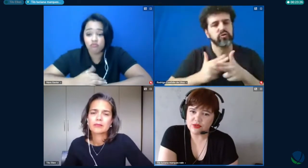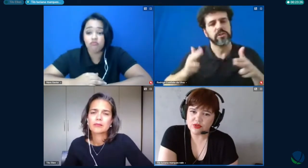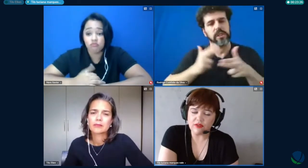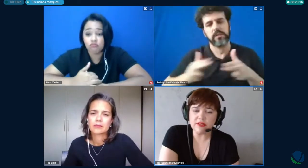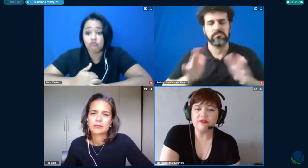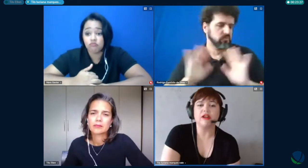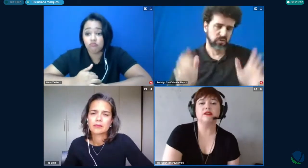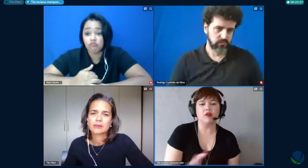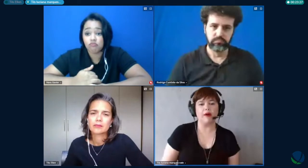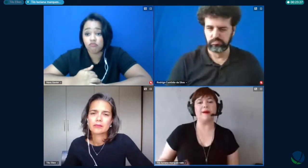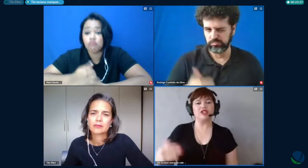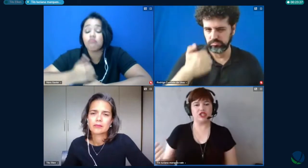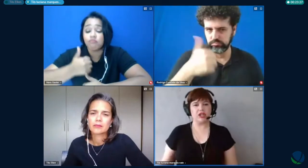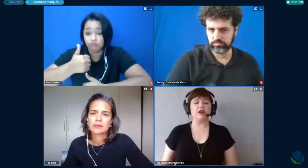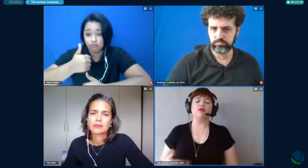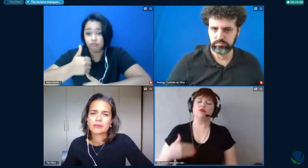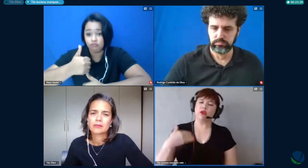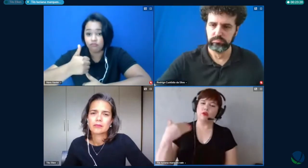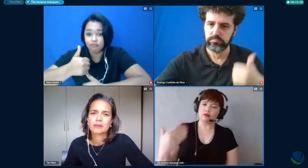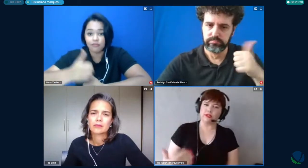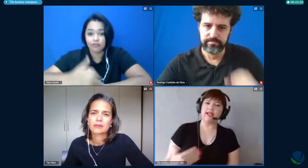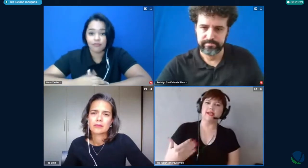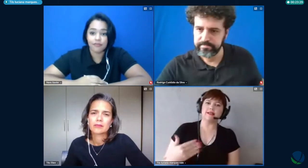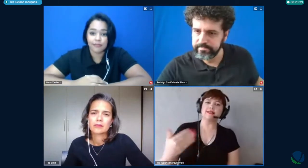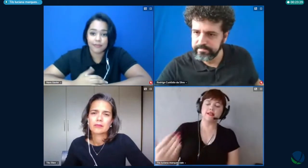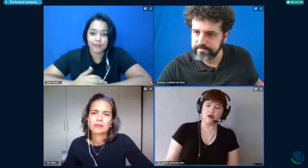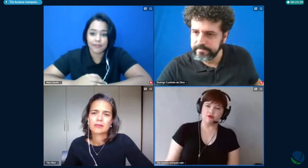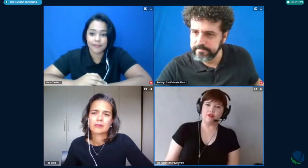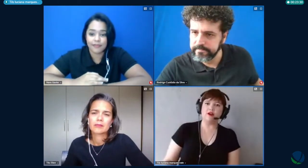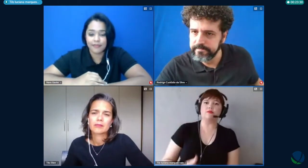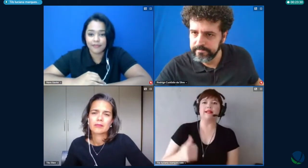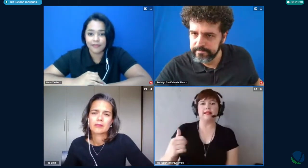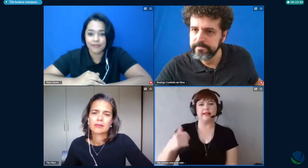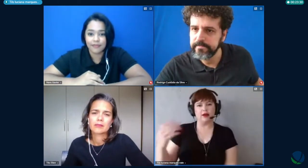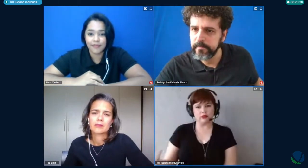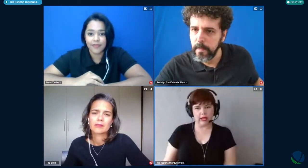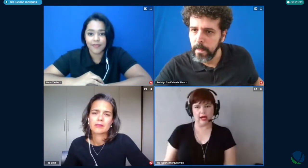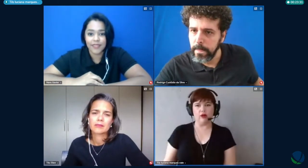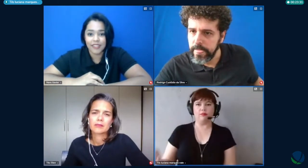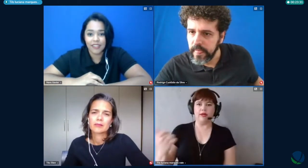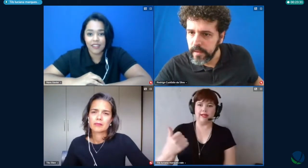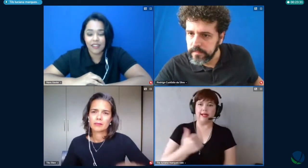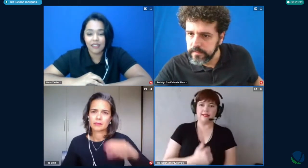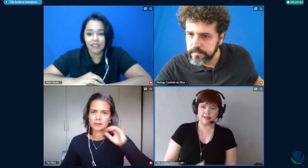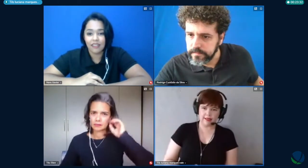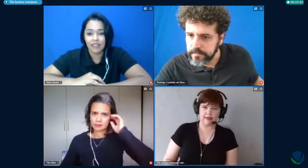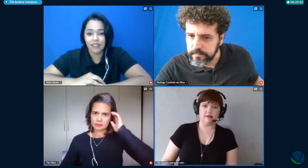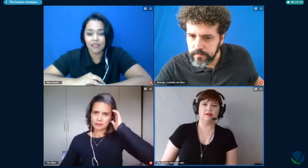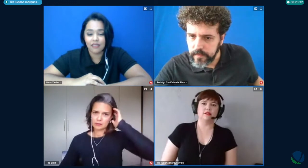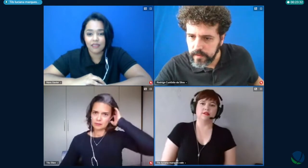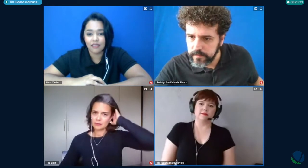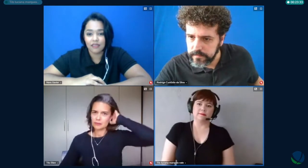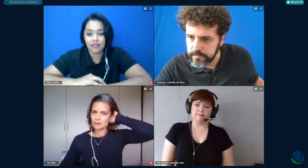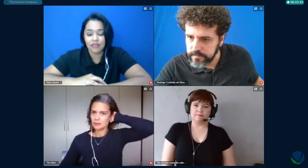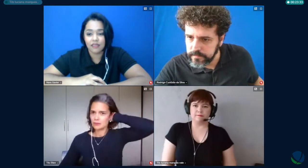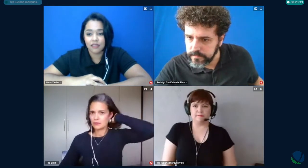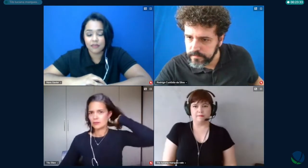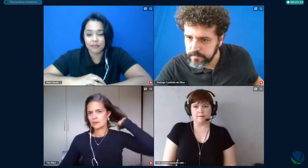descobri isso. Só você fala, não, a partir eu encontrei em Silva o material tal para análise D.